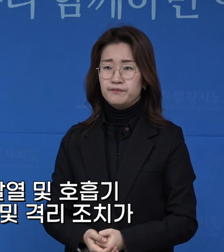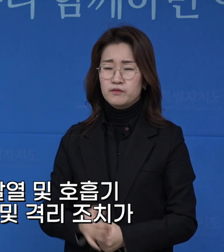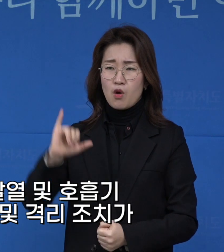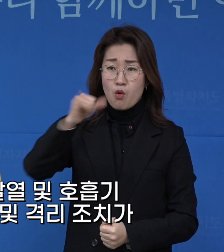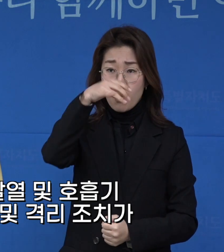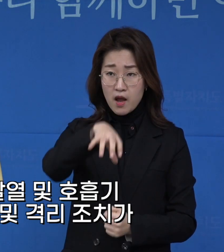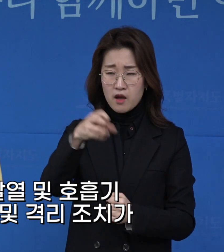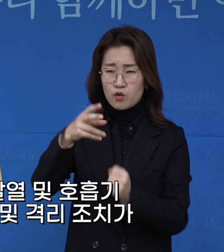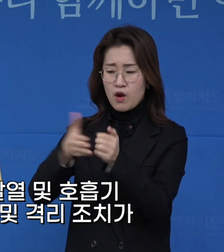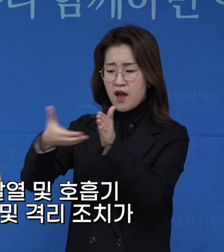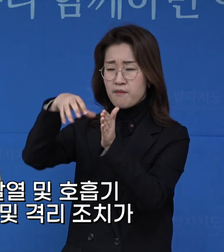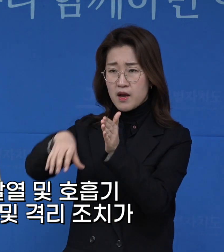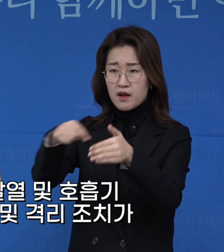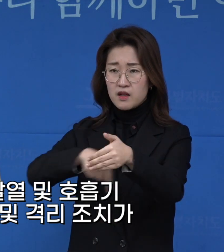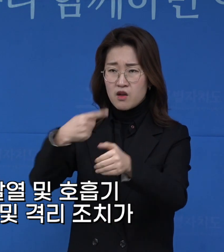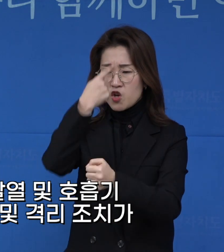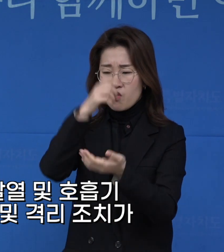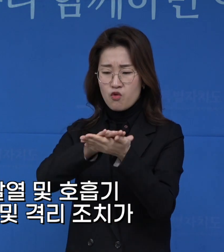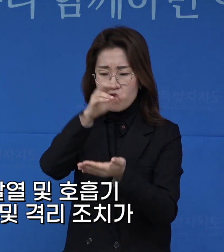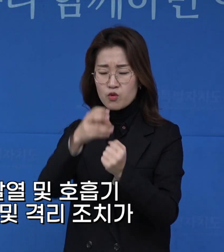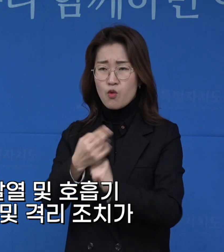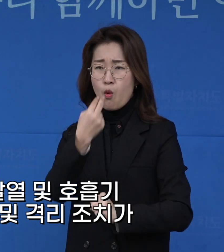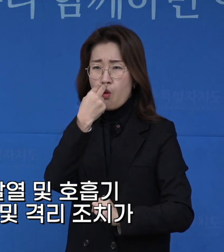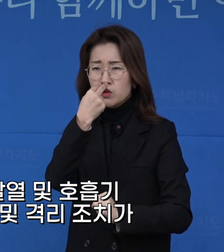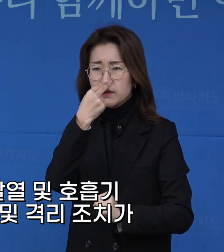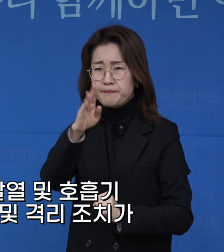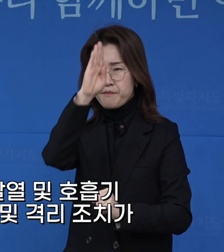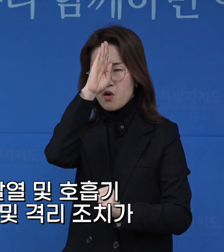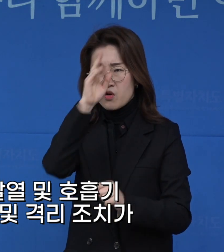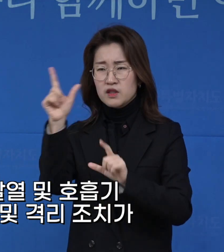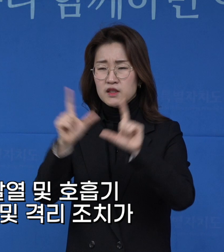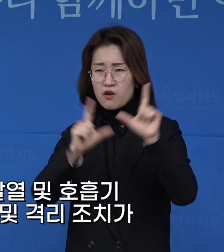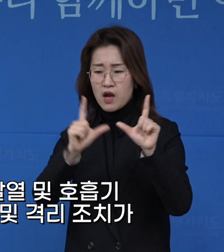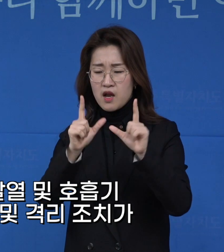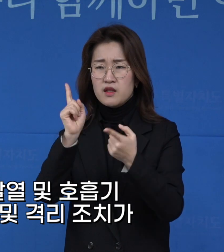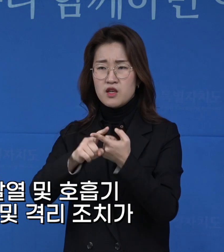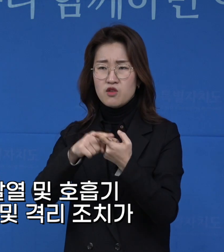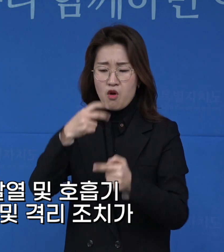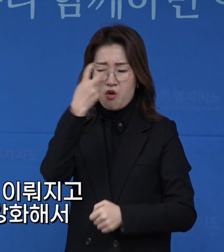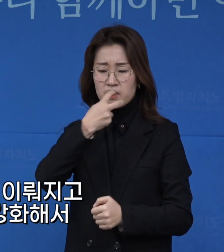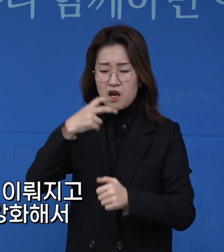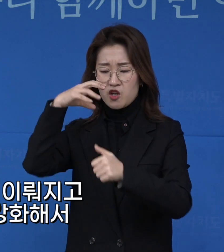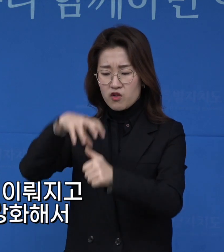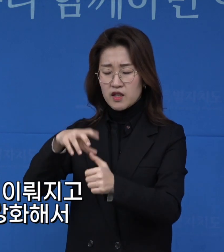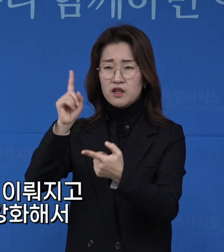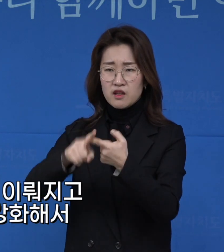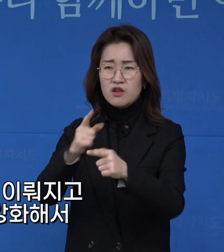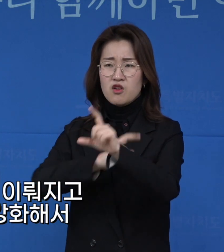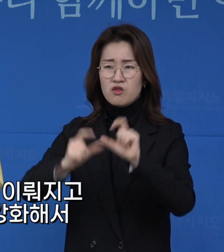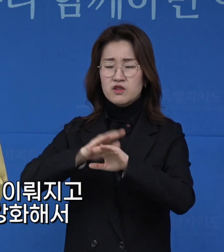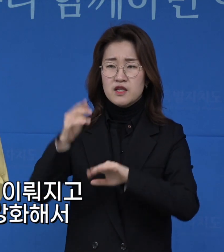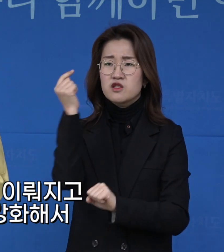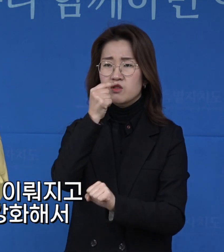공항과 항만에서 8 10 및 호흡기 증상 자에 대한 검사 및 격리 조치 가 보 당 철저하게